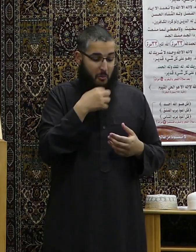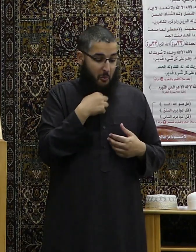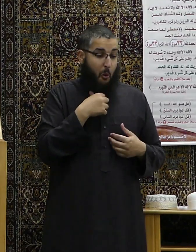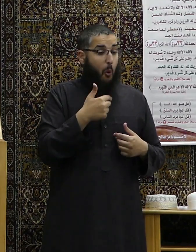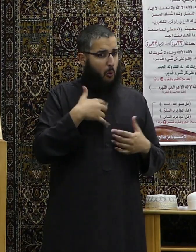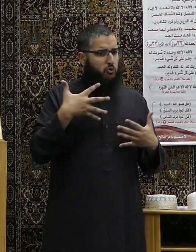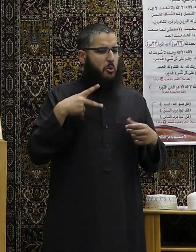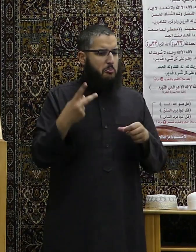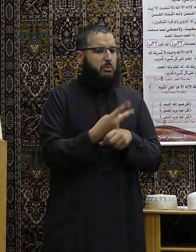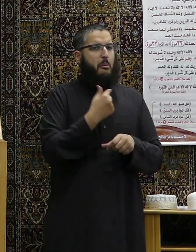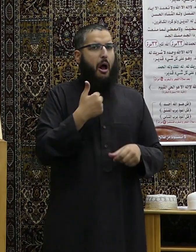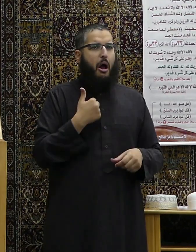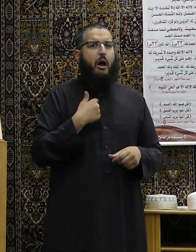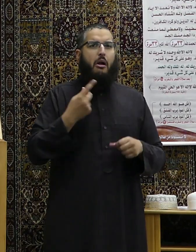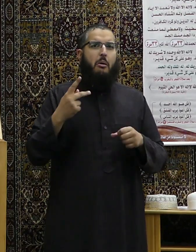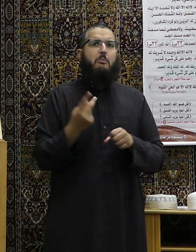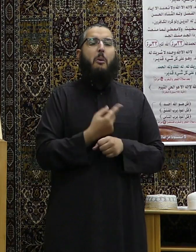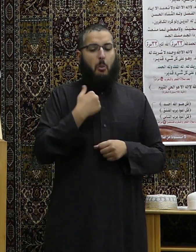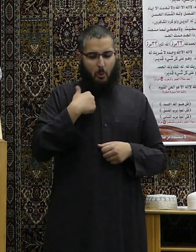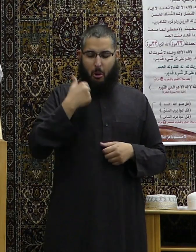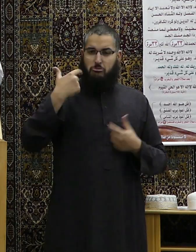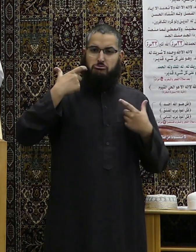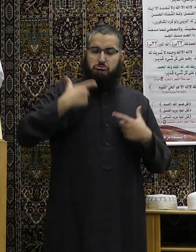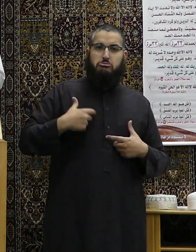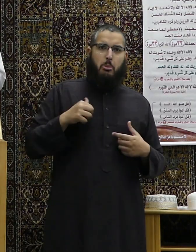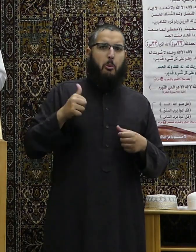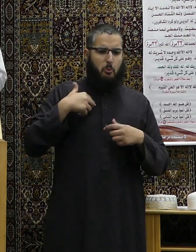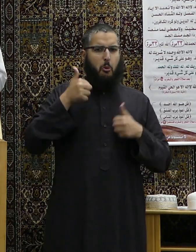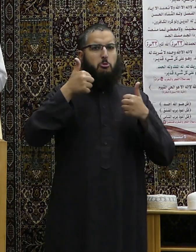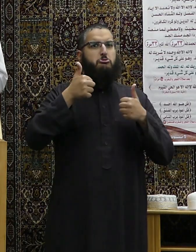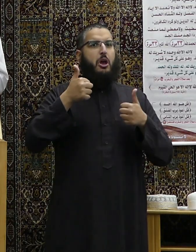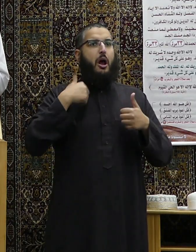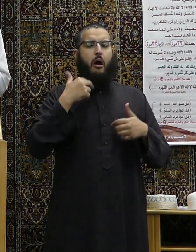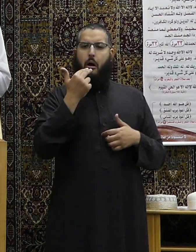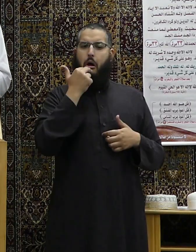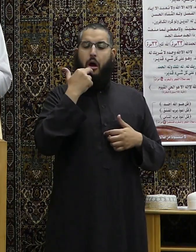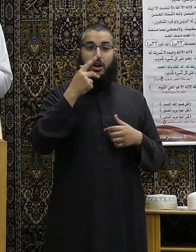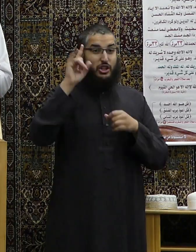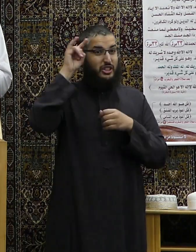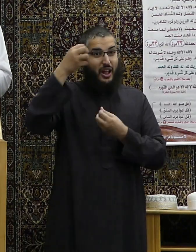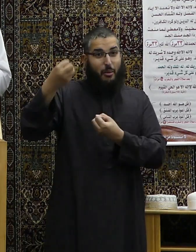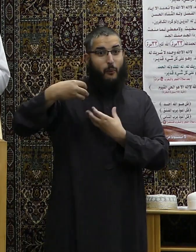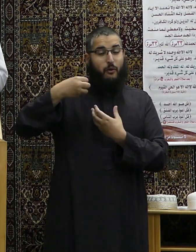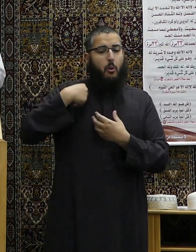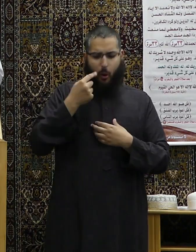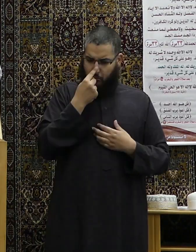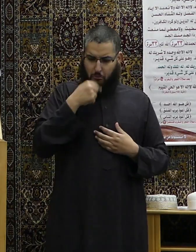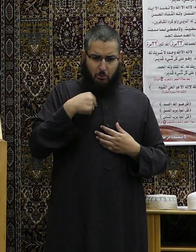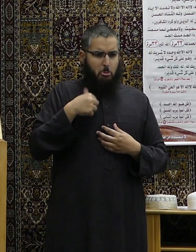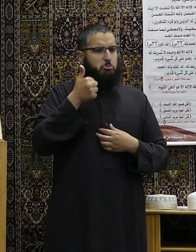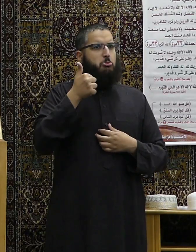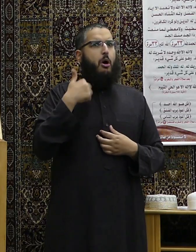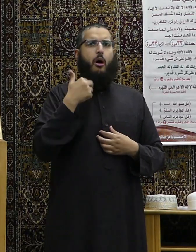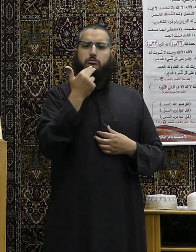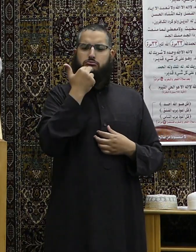actions. À nous faire croire qu'on est des gens bien, des gens super exemplaires, des pieux.